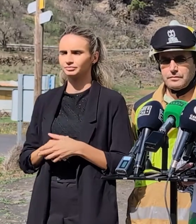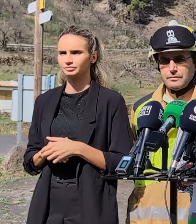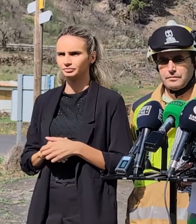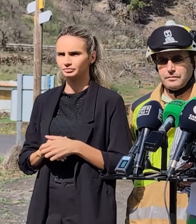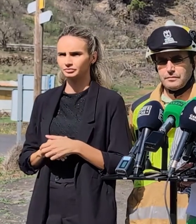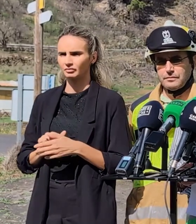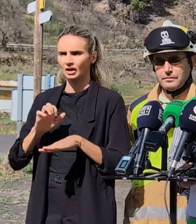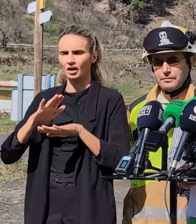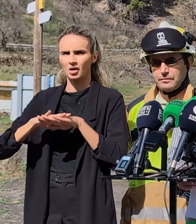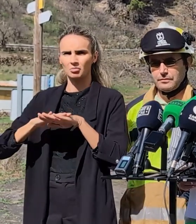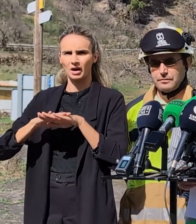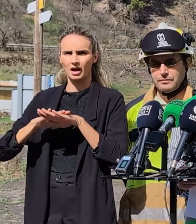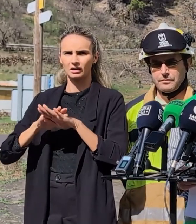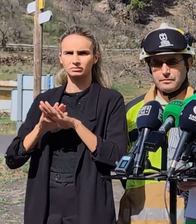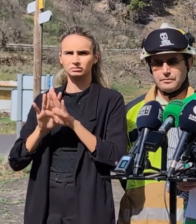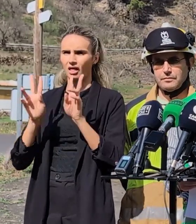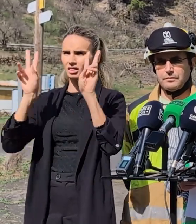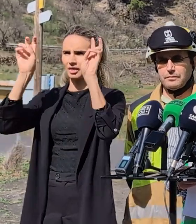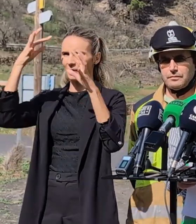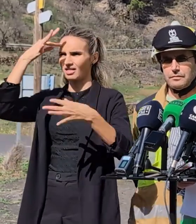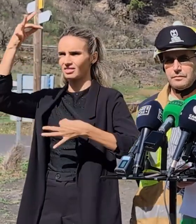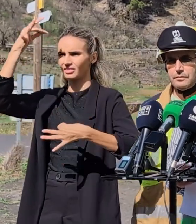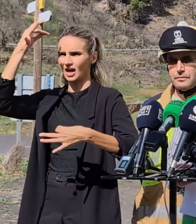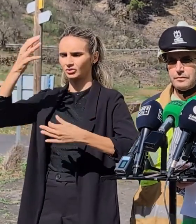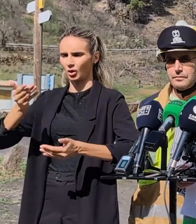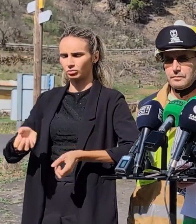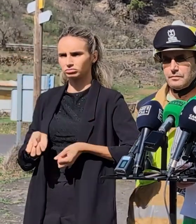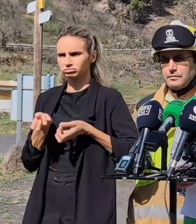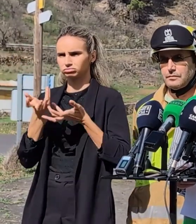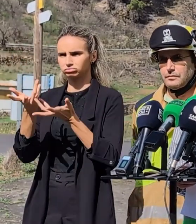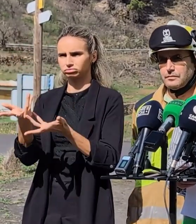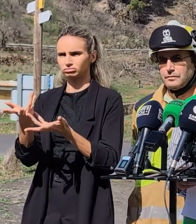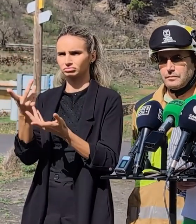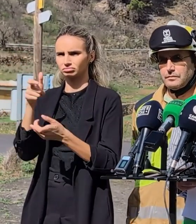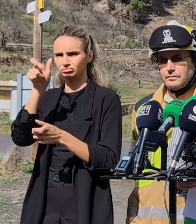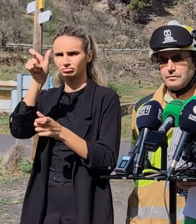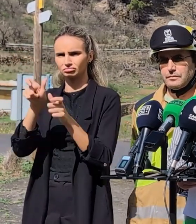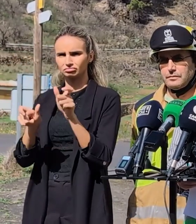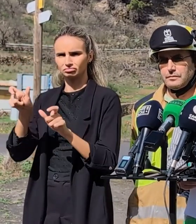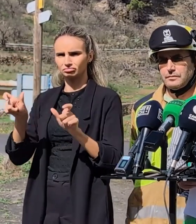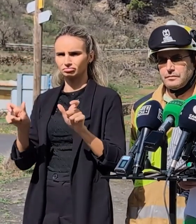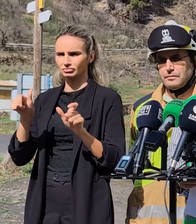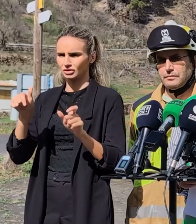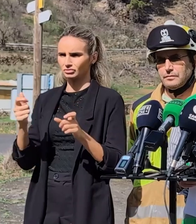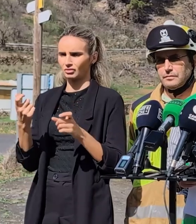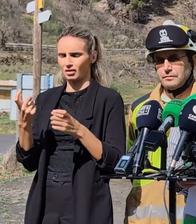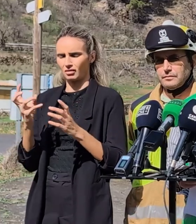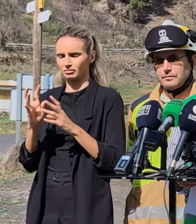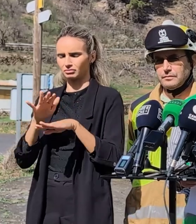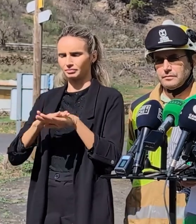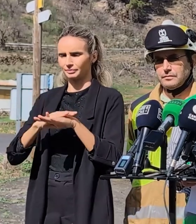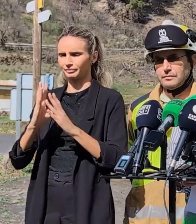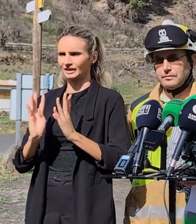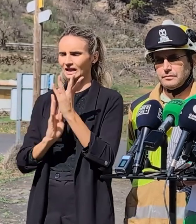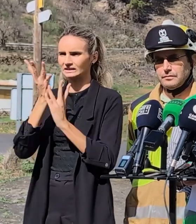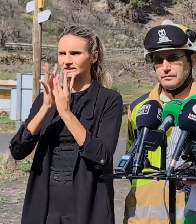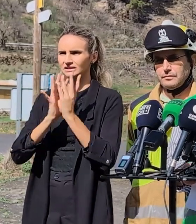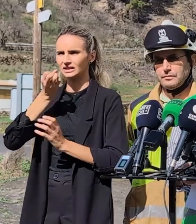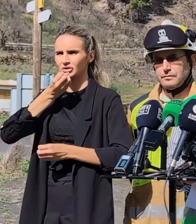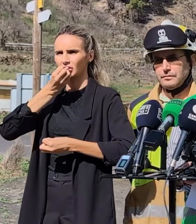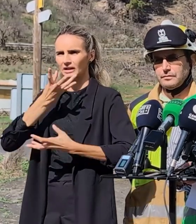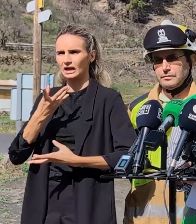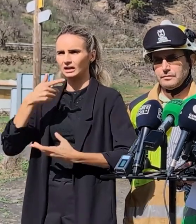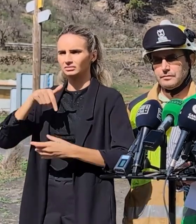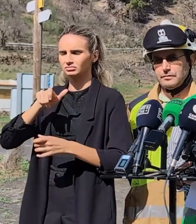para avanzar los datos de los intervinientes, de cómo ha ido el incendio, de cómo